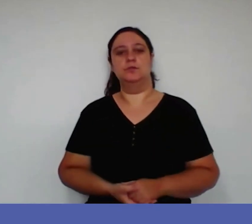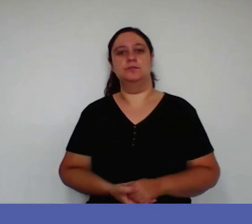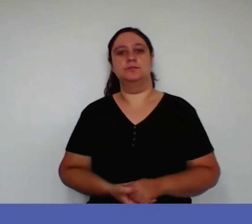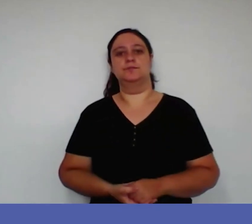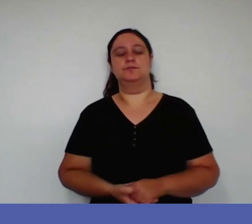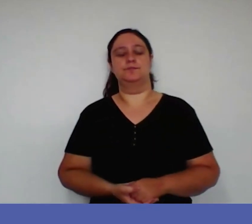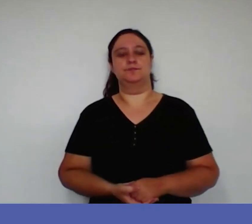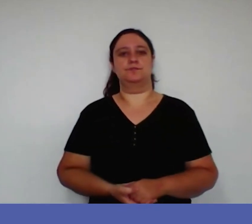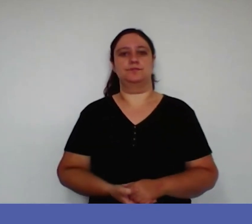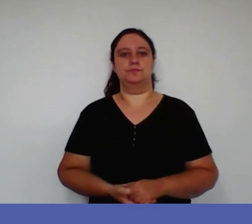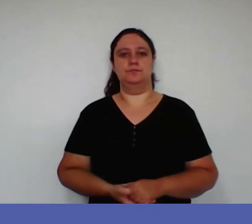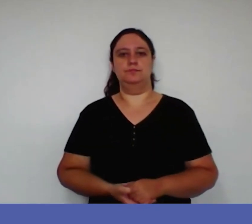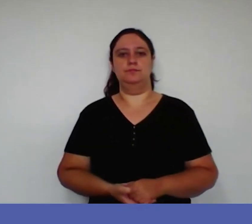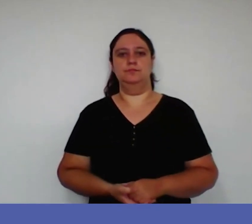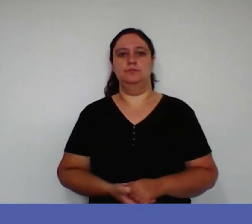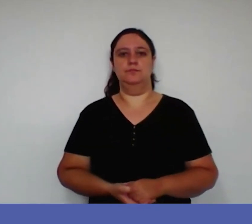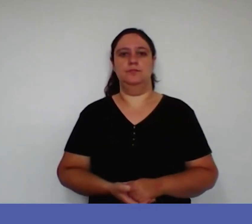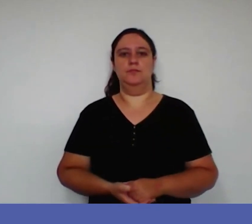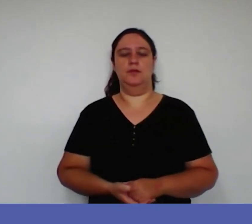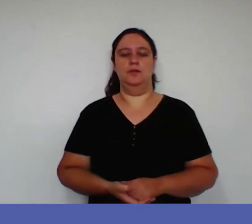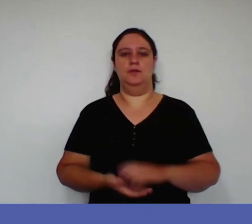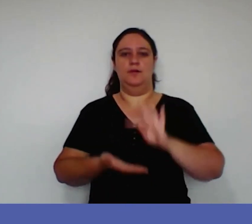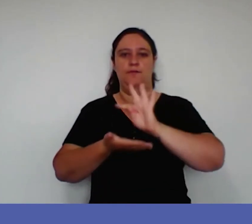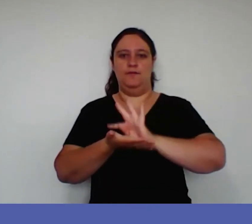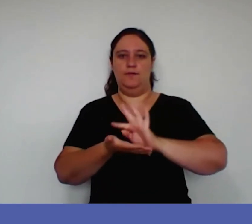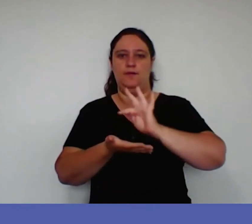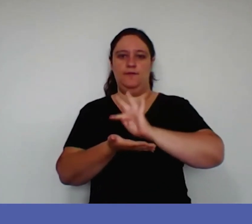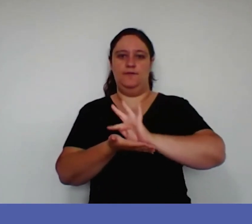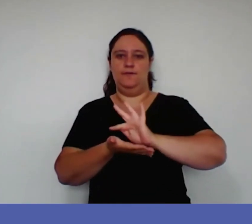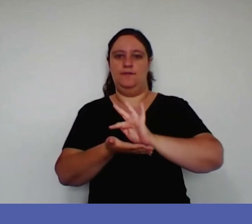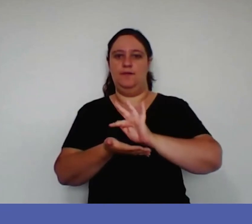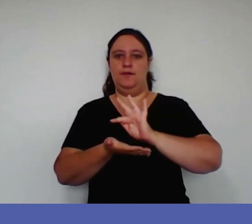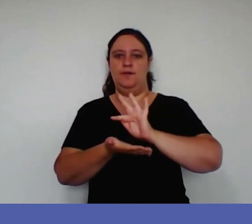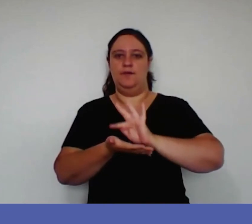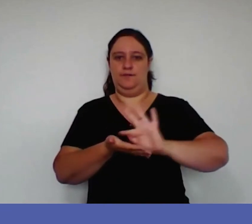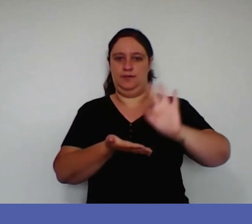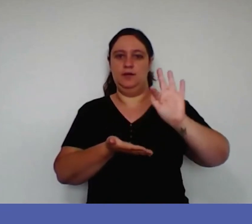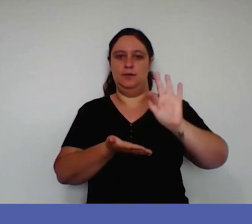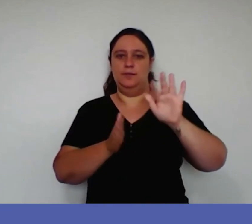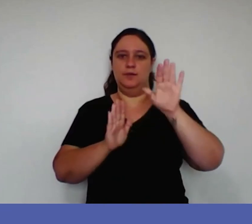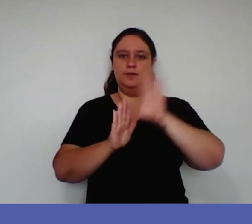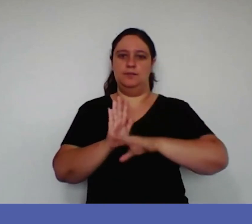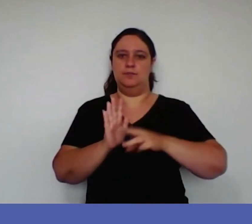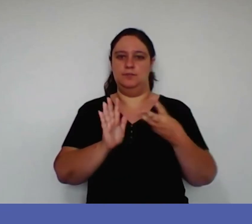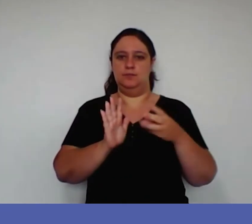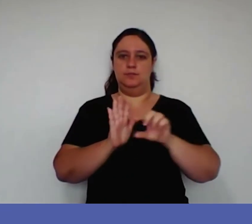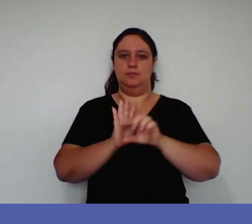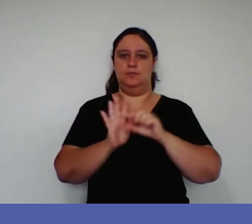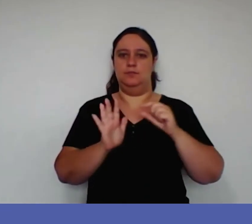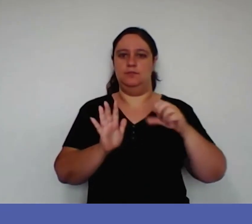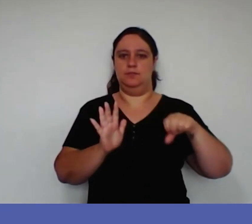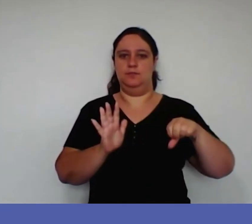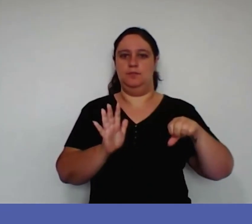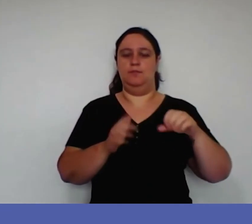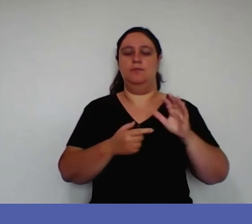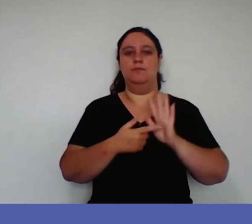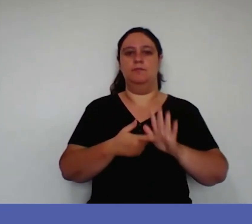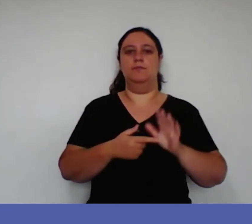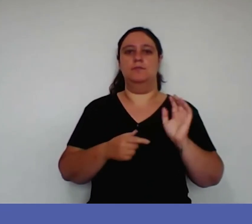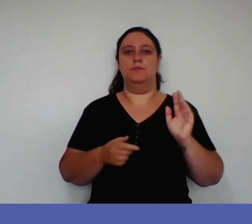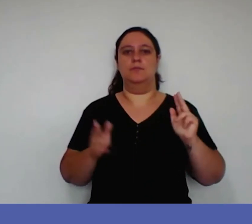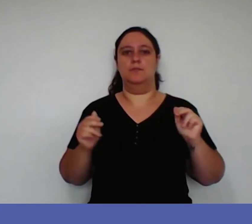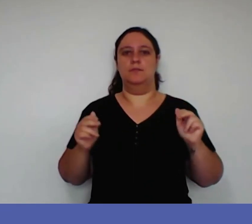Filipenses 3:9 fala, né, sobre essa justiça subjetiva que é Cristo. São os atos de